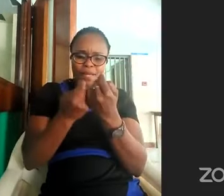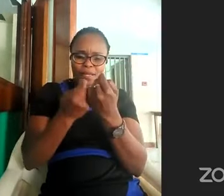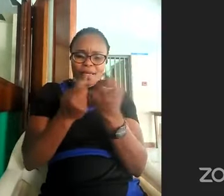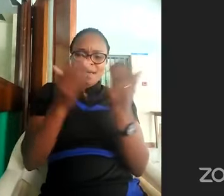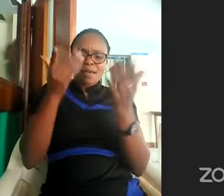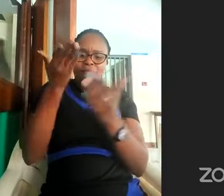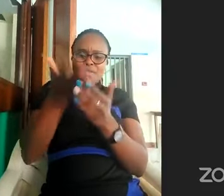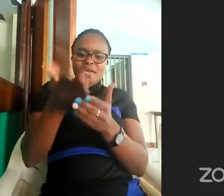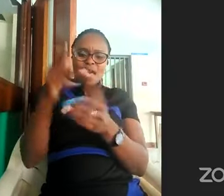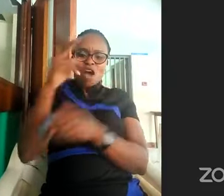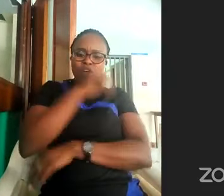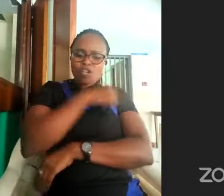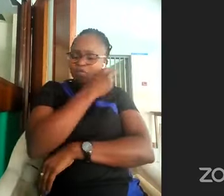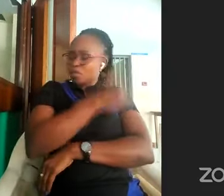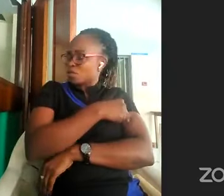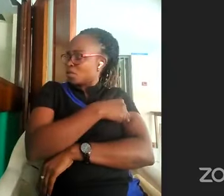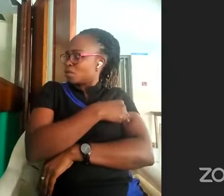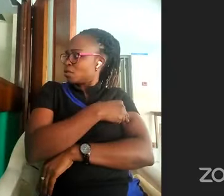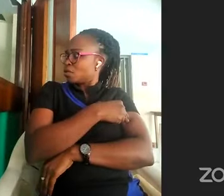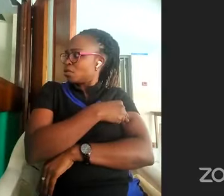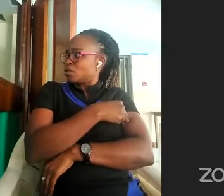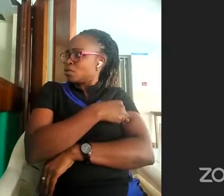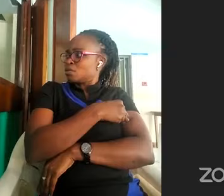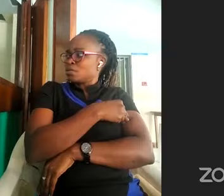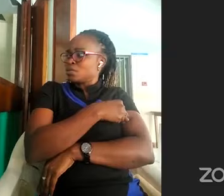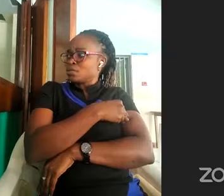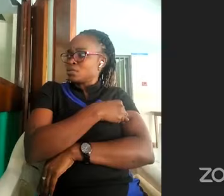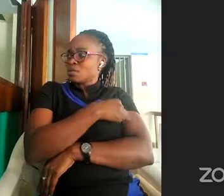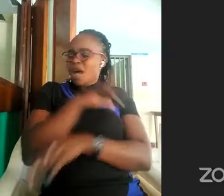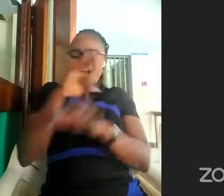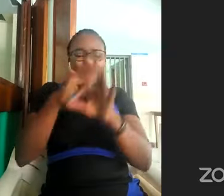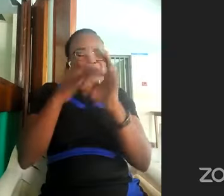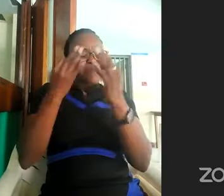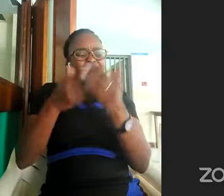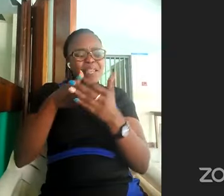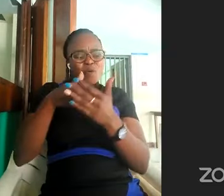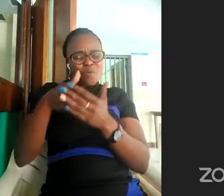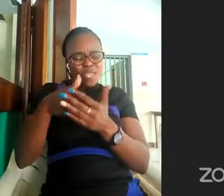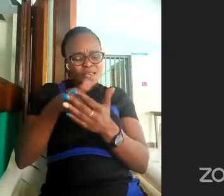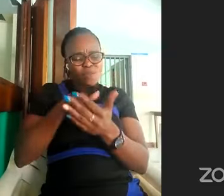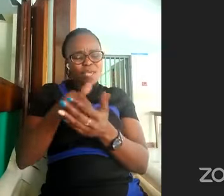ilikuwa dhaifu, the economic barrier coming up. So wakawa hawawezi hata